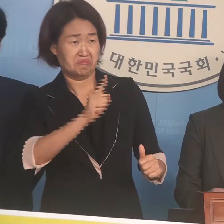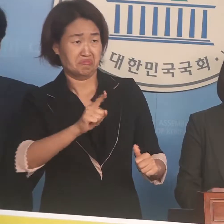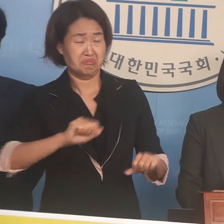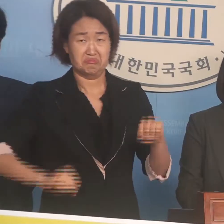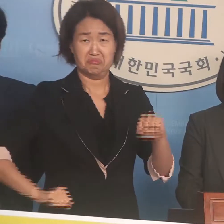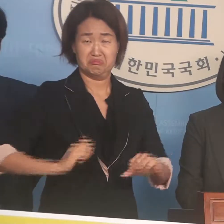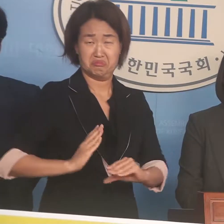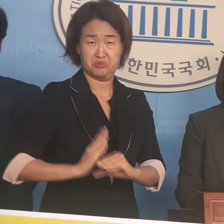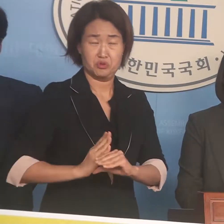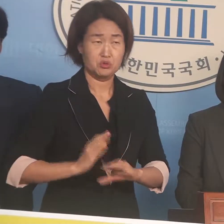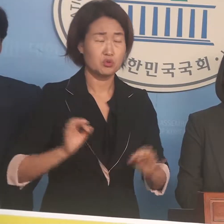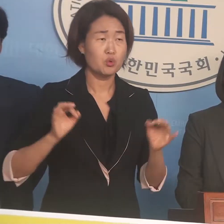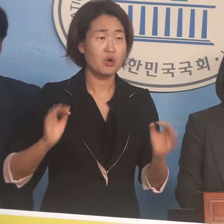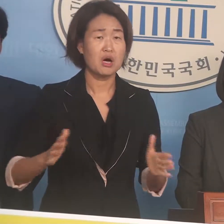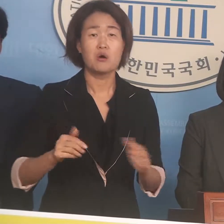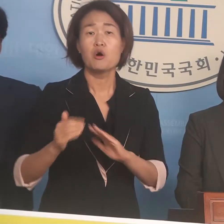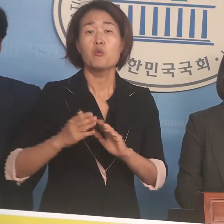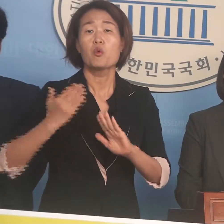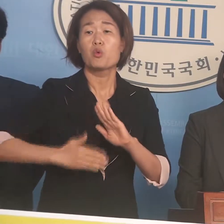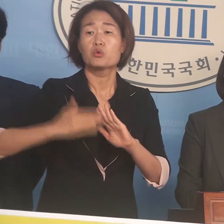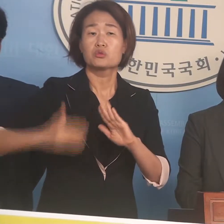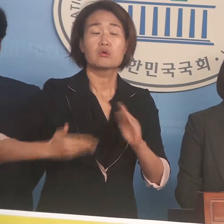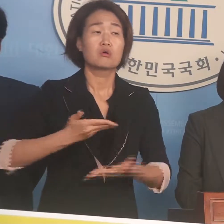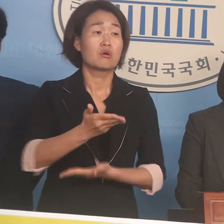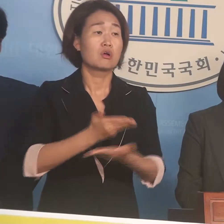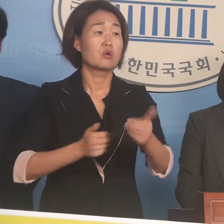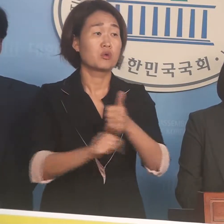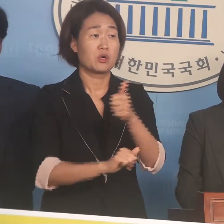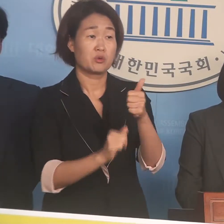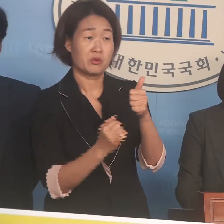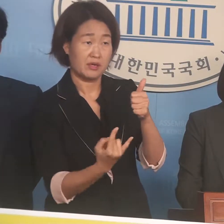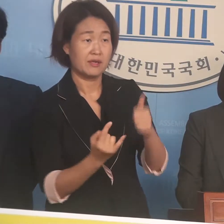그동안 불공정 행위를 제재해야 하는 공정거래위원회,